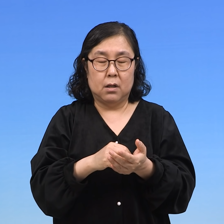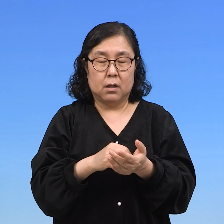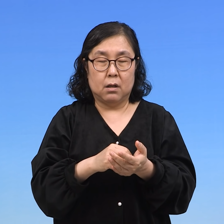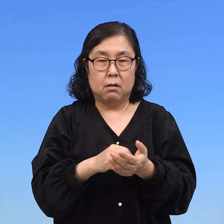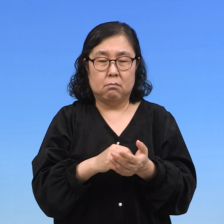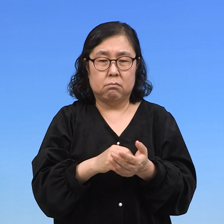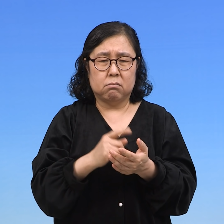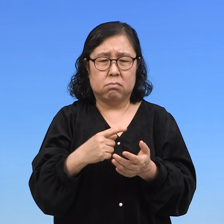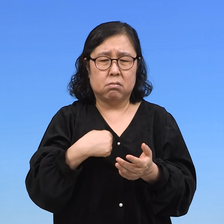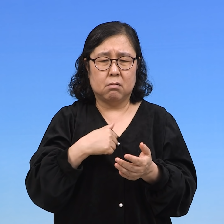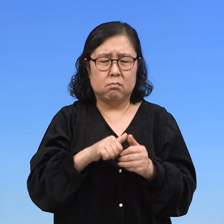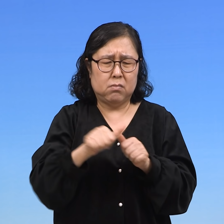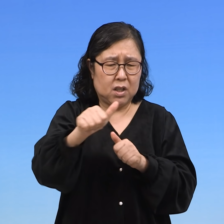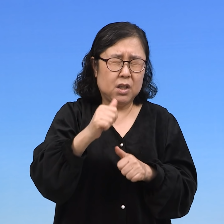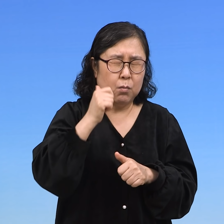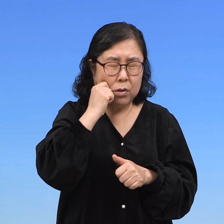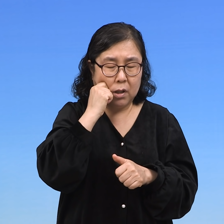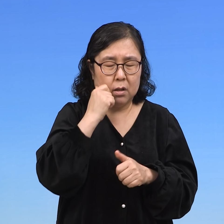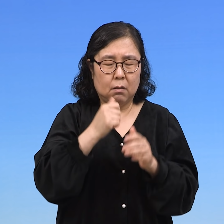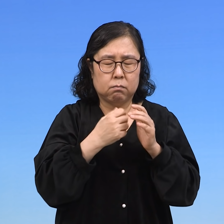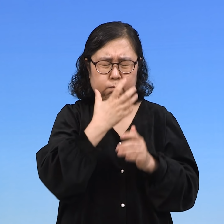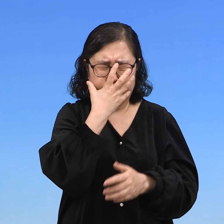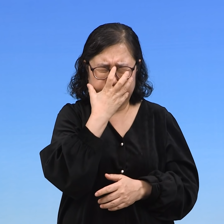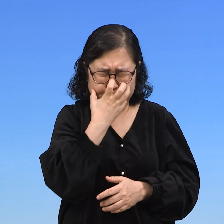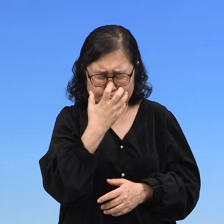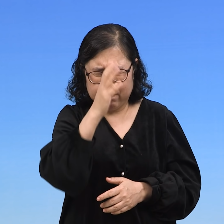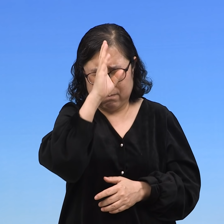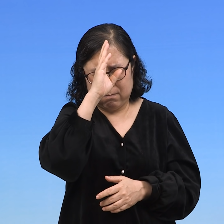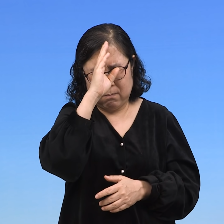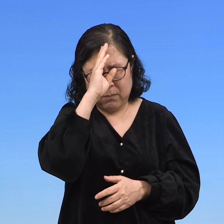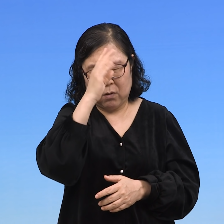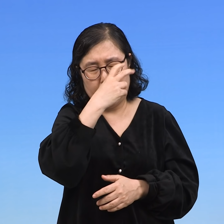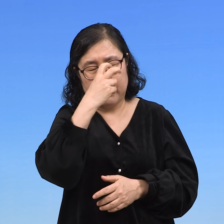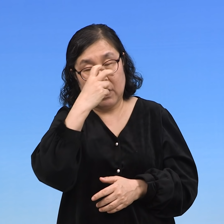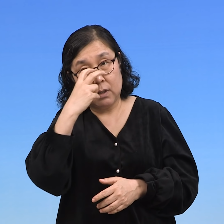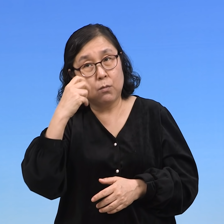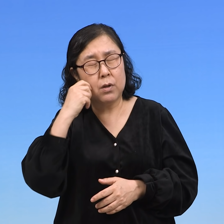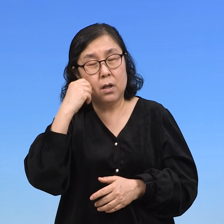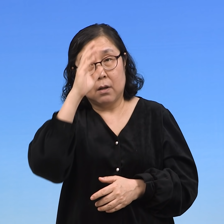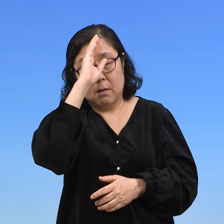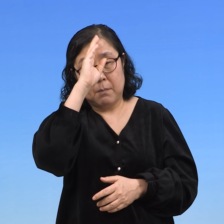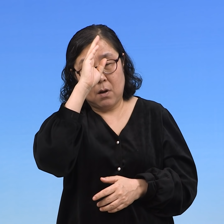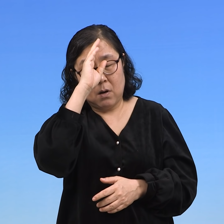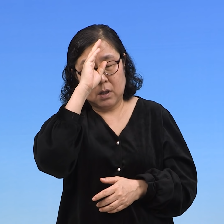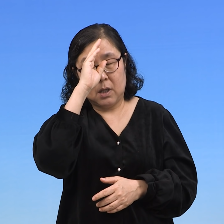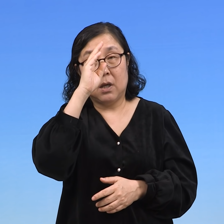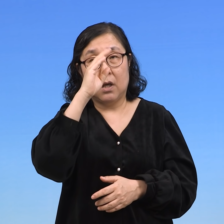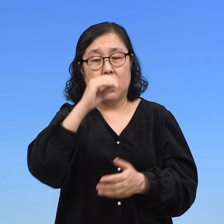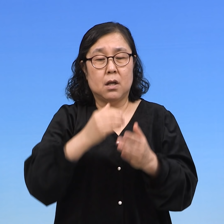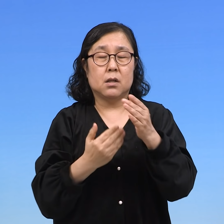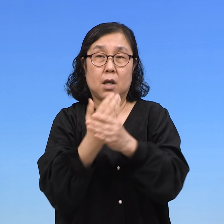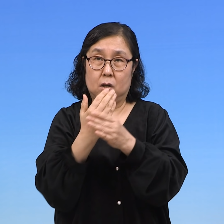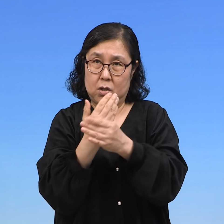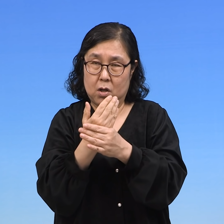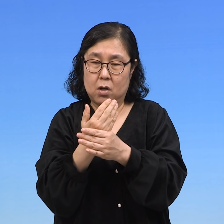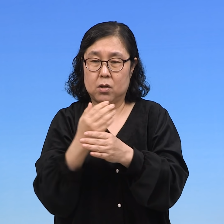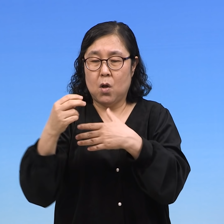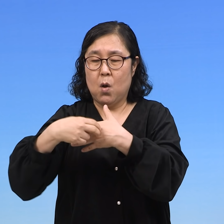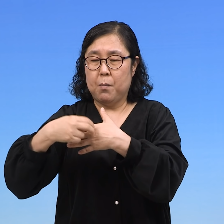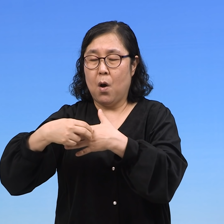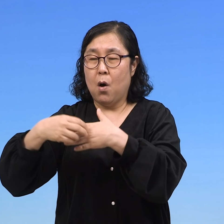우울증이 온 겁니다 그리고 이제 불면증이 오고 병원에 가서 약을 먹지 않으면 안 될 만큼의